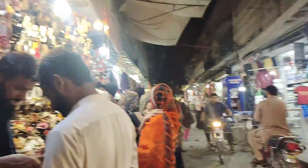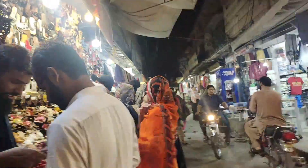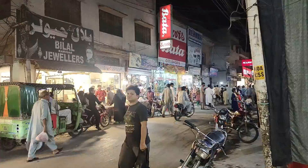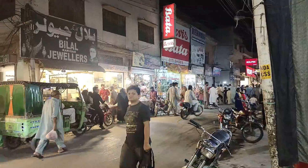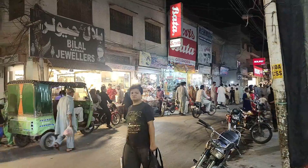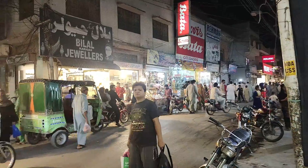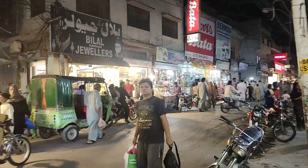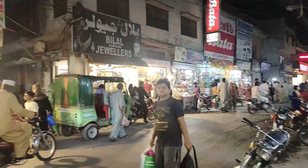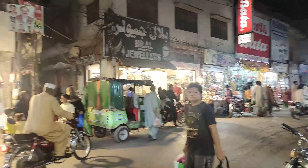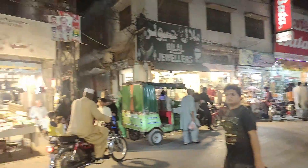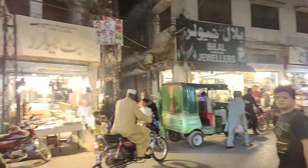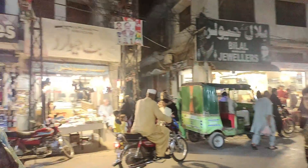खोसों की वैरायटी आप देख सकते हैं।